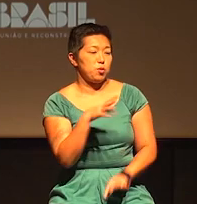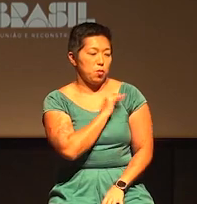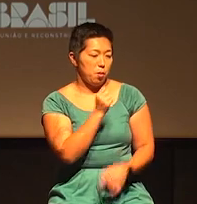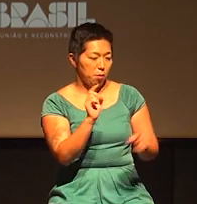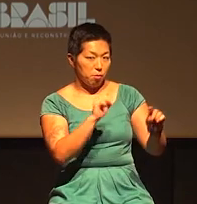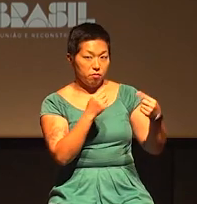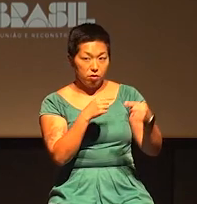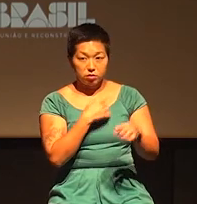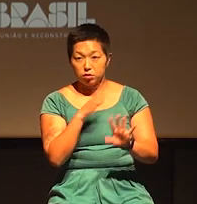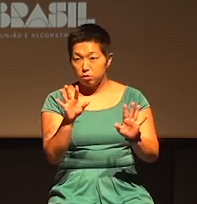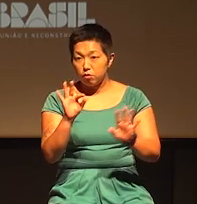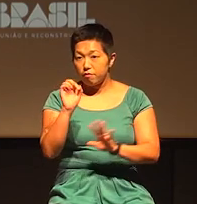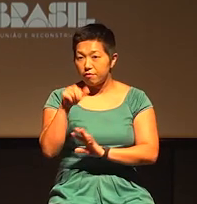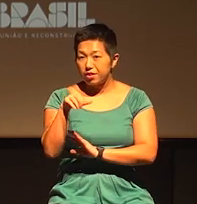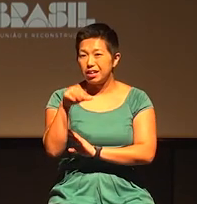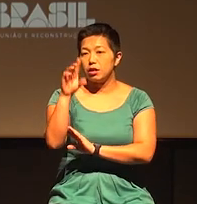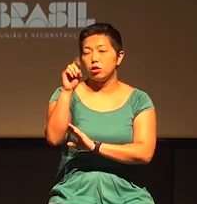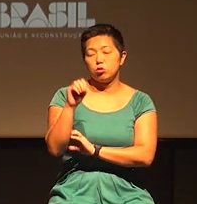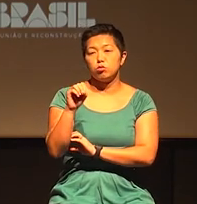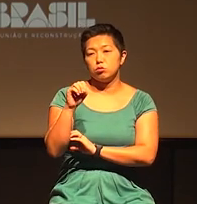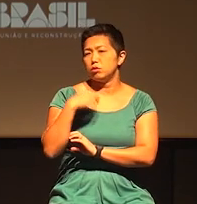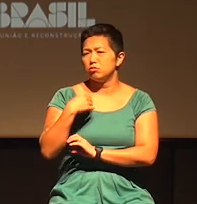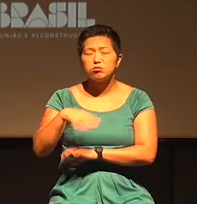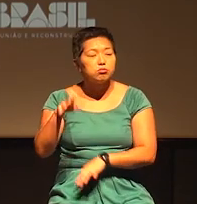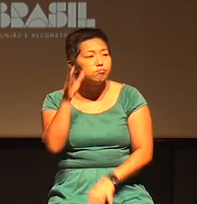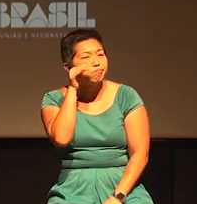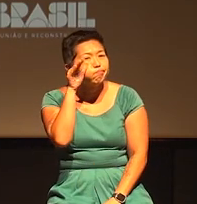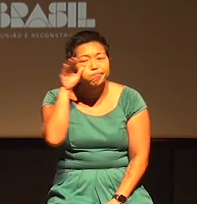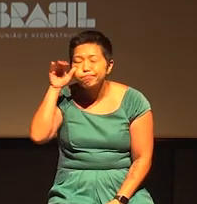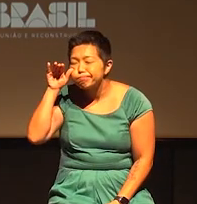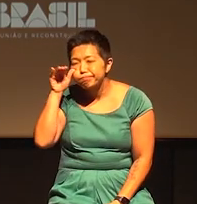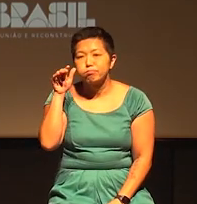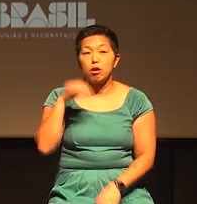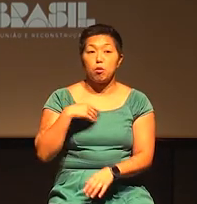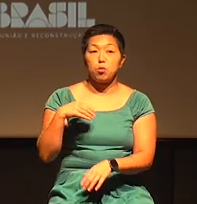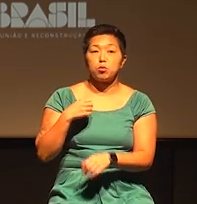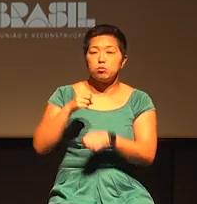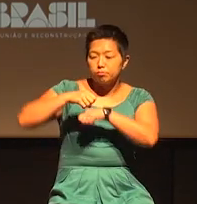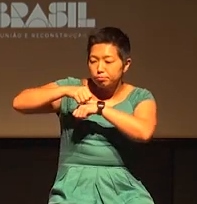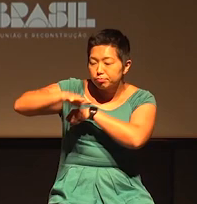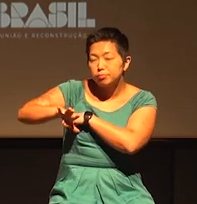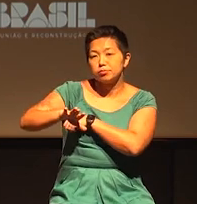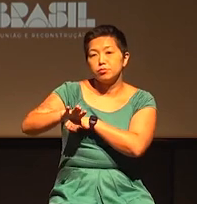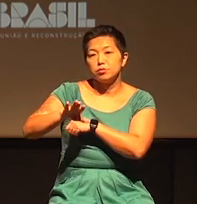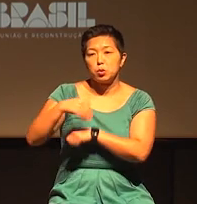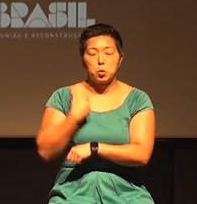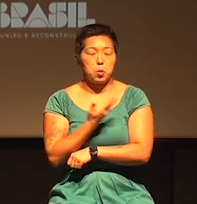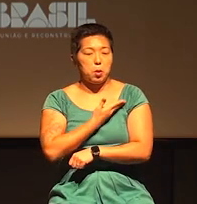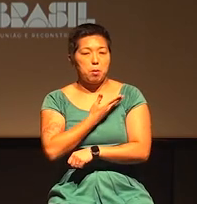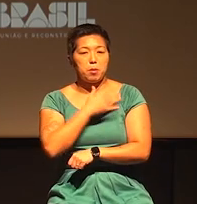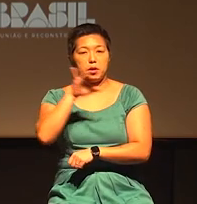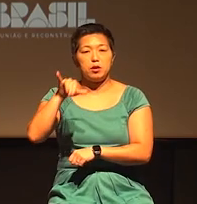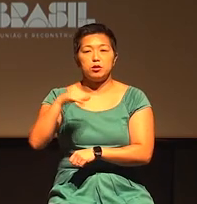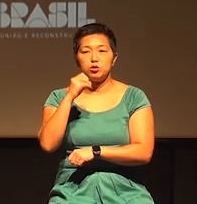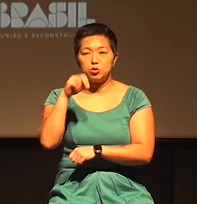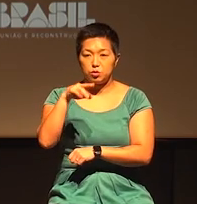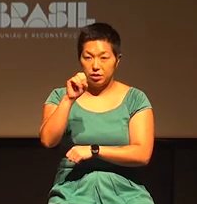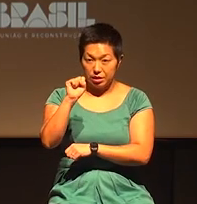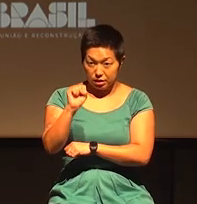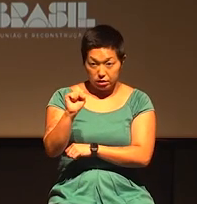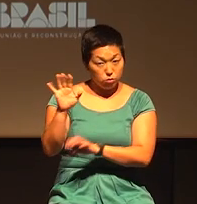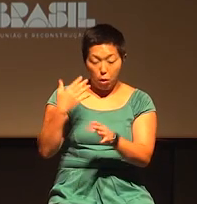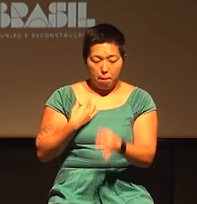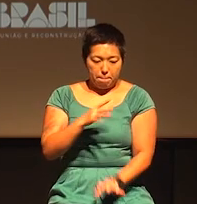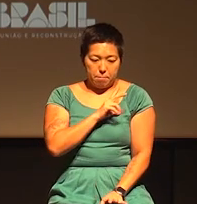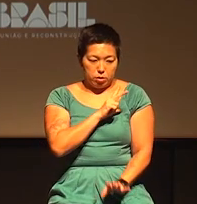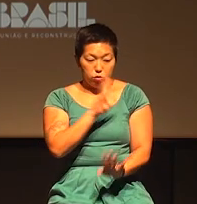Fernando eu não sou nada disso aí eu tô ouvindo coisas e tô trazendo uma mensagem do camarada Jones Manuel Não é pessoal eu Só